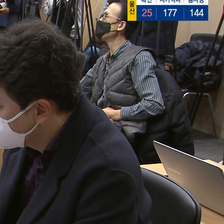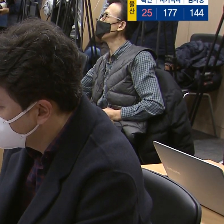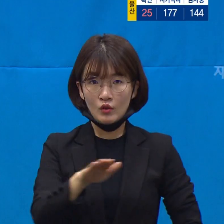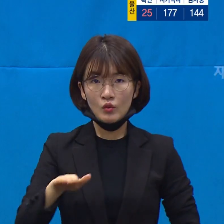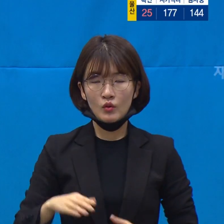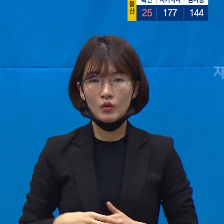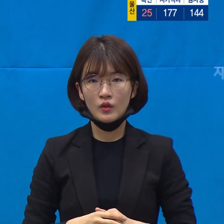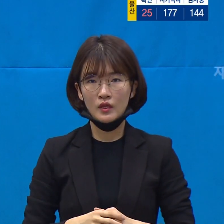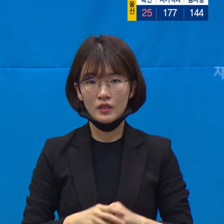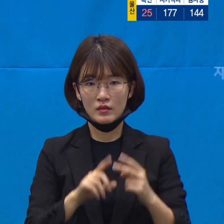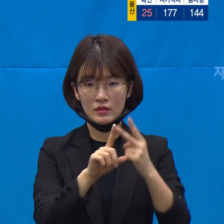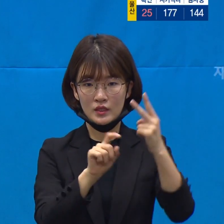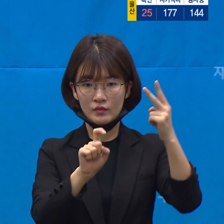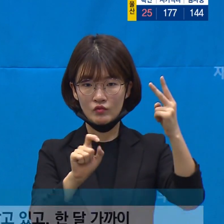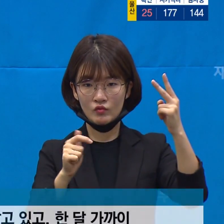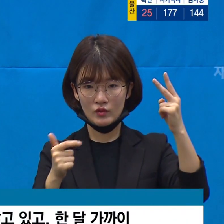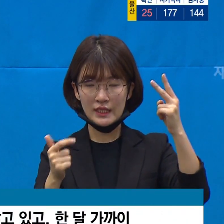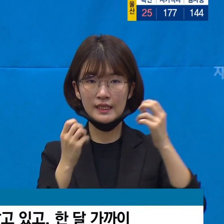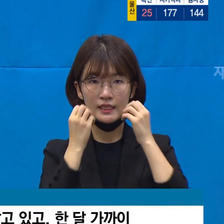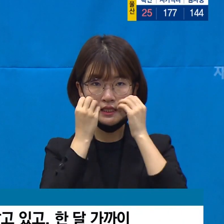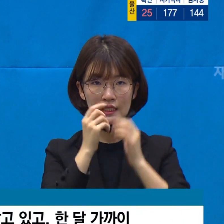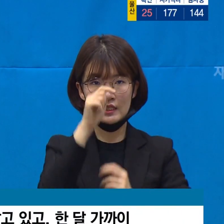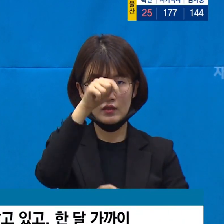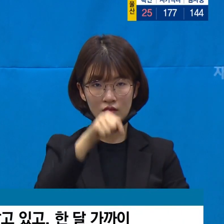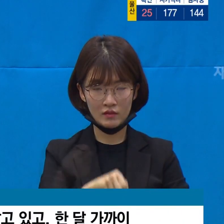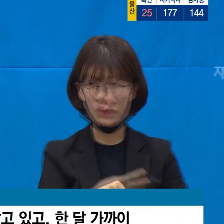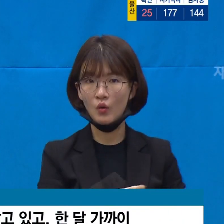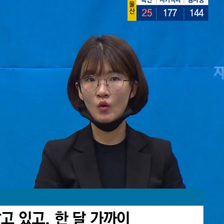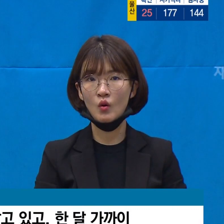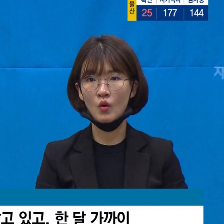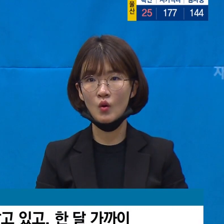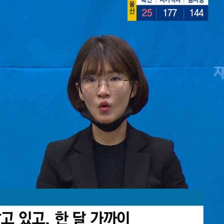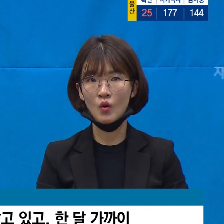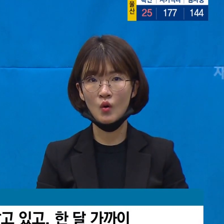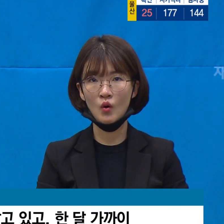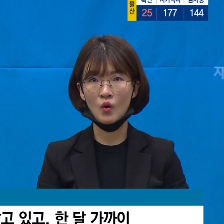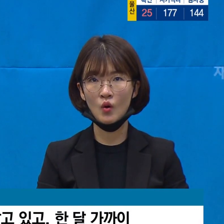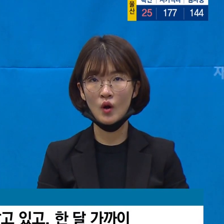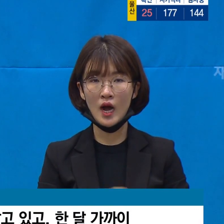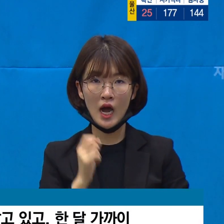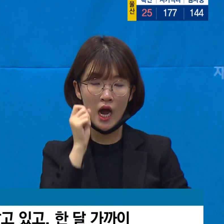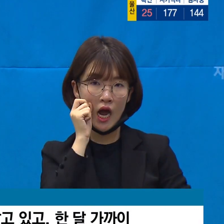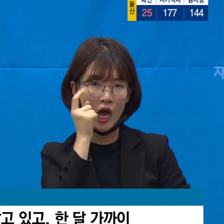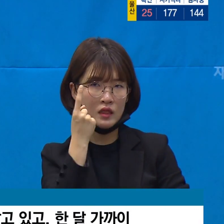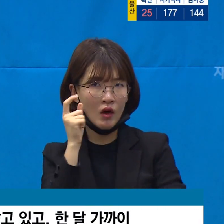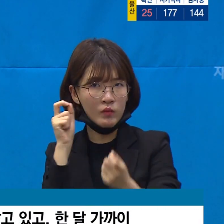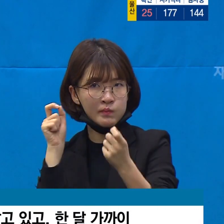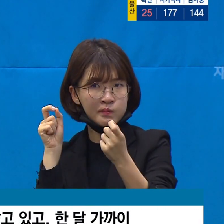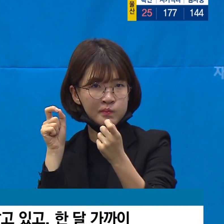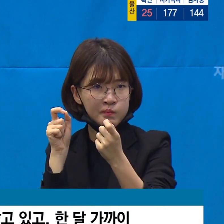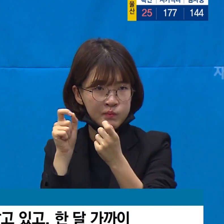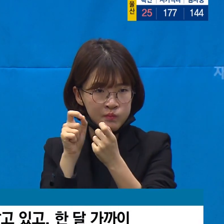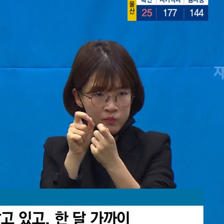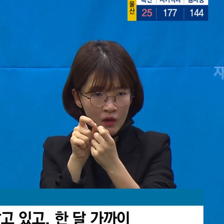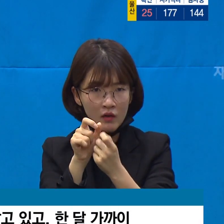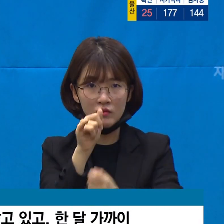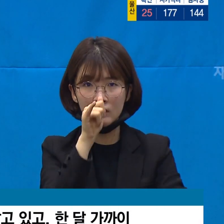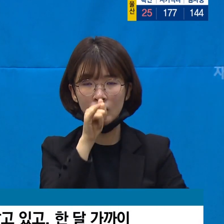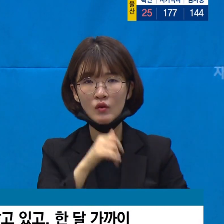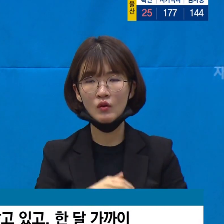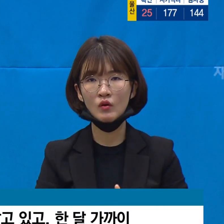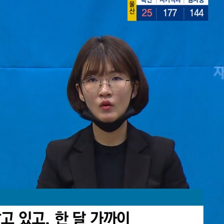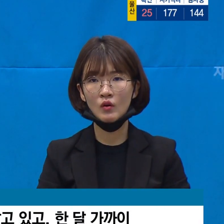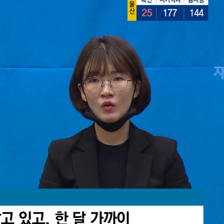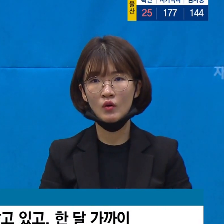있습니다. 2월 26일 아마 신천지 예배를 본 걸 알고 있고 한 달 가까이 기간이 있습니다. 그래서